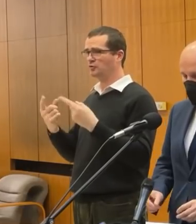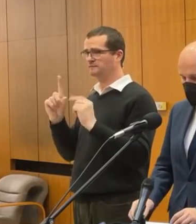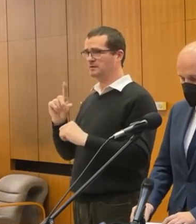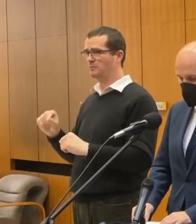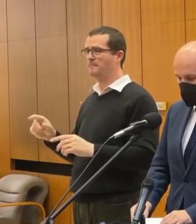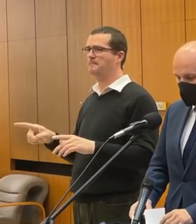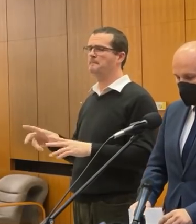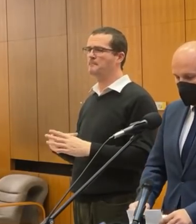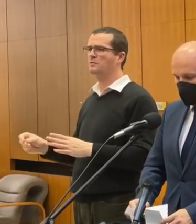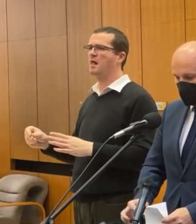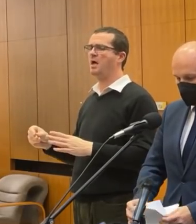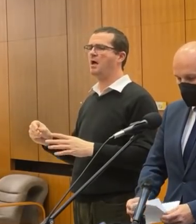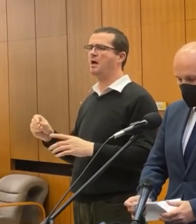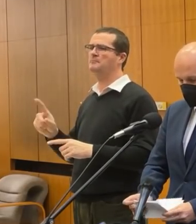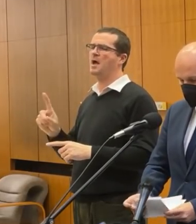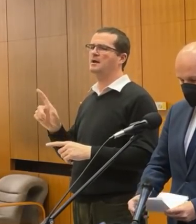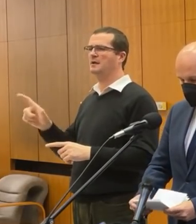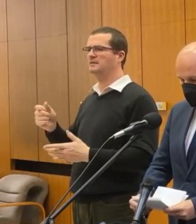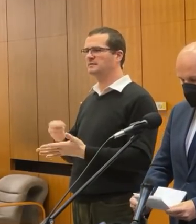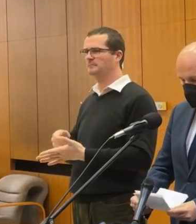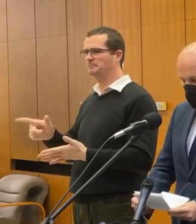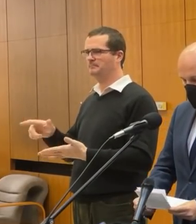republiky podľa charakteru toho pobytu.